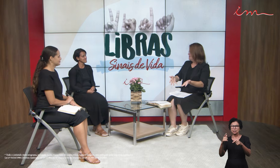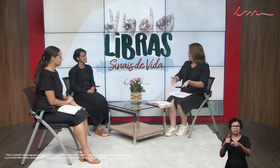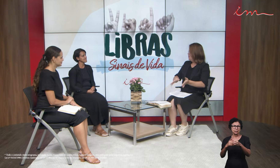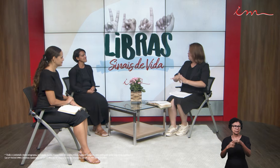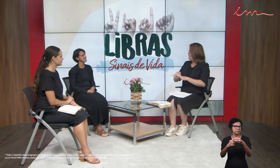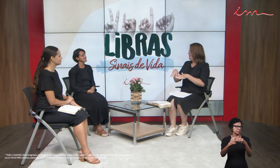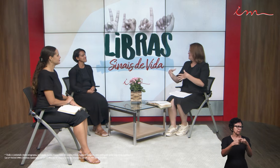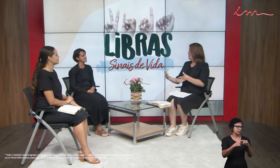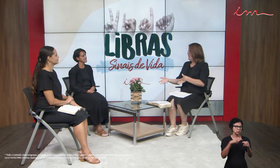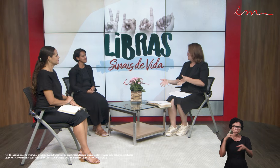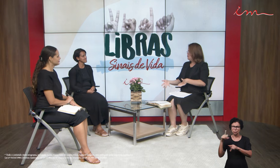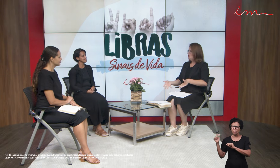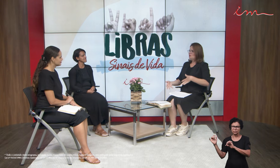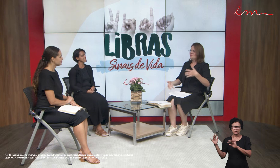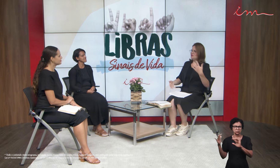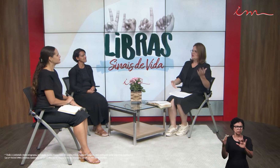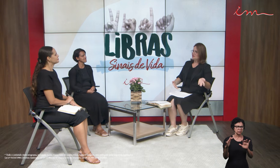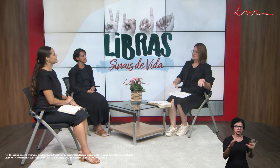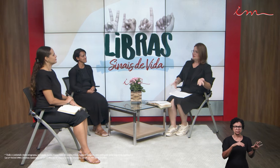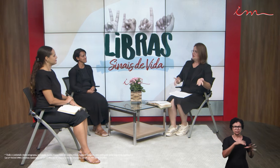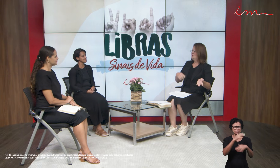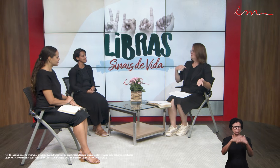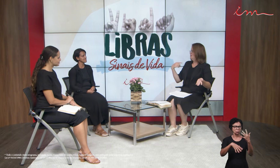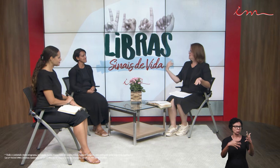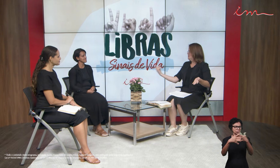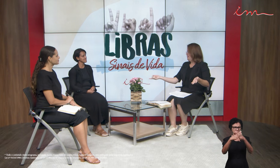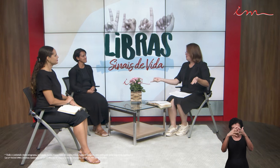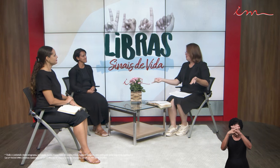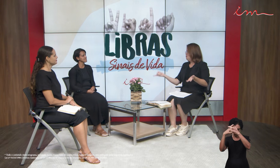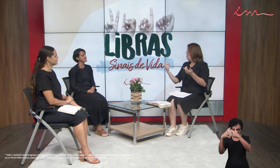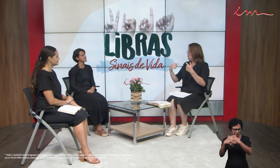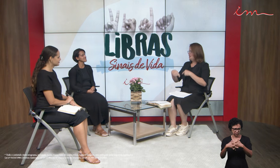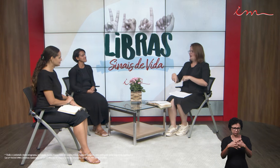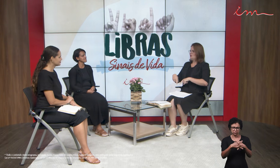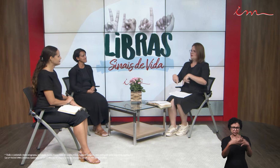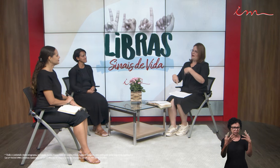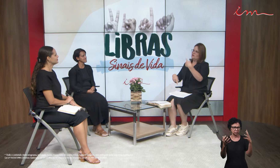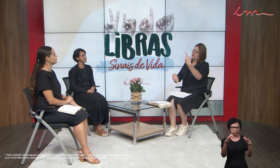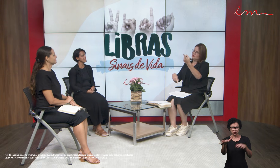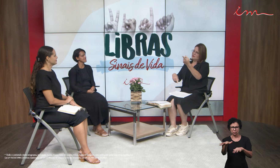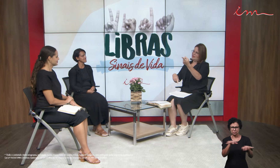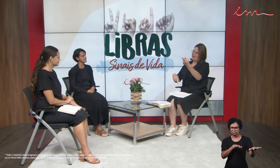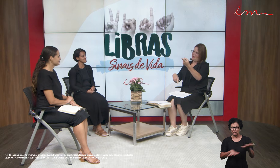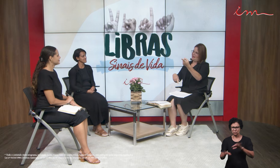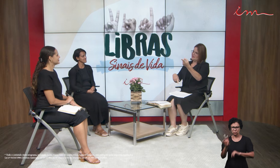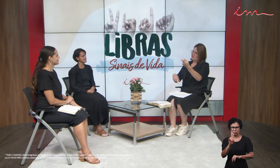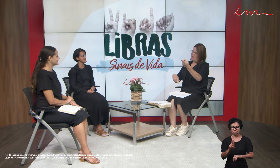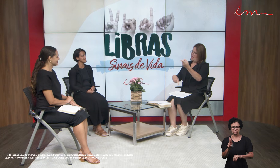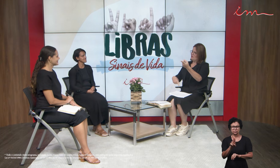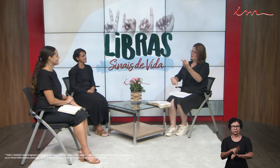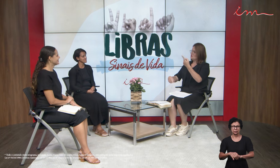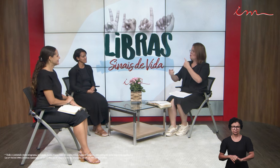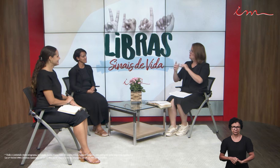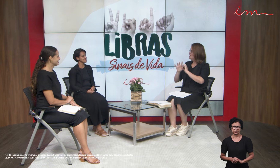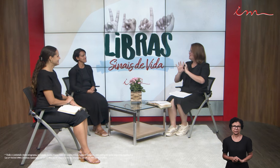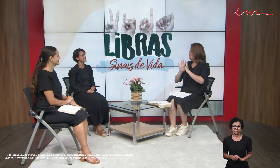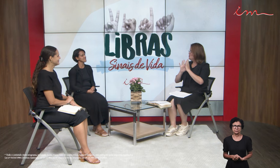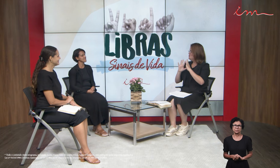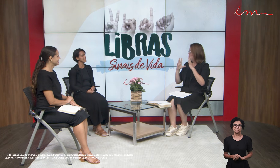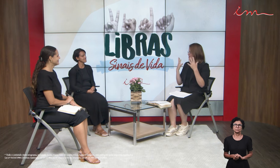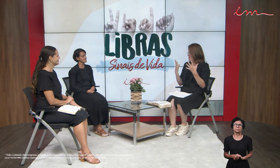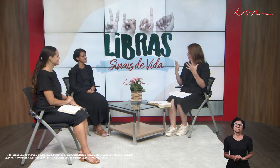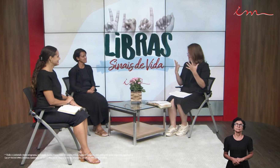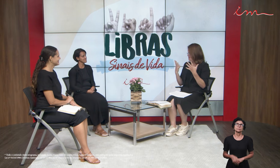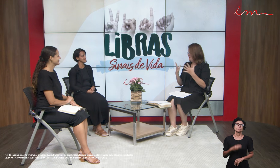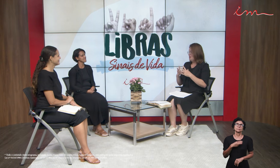ponho a casa, o que que é a cidade, o povo está chegando e rodeia a cidade e o muro cai, mas não cai o muro que está a casa de Raabe. Como que a